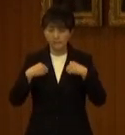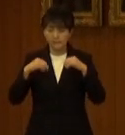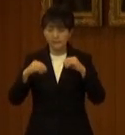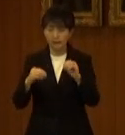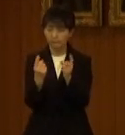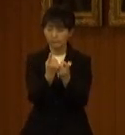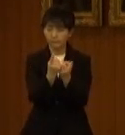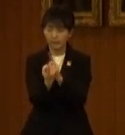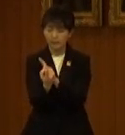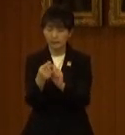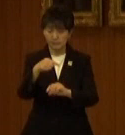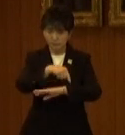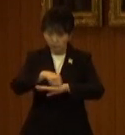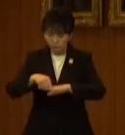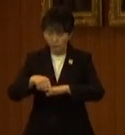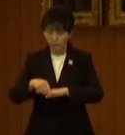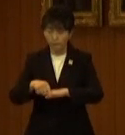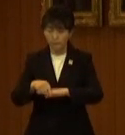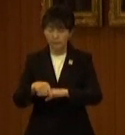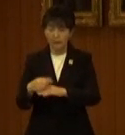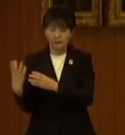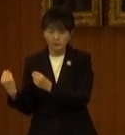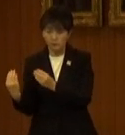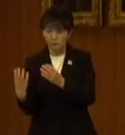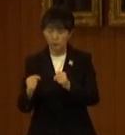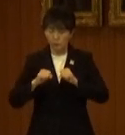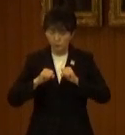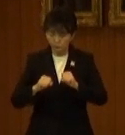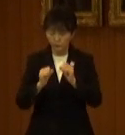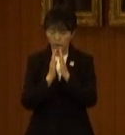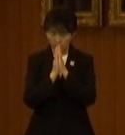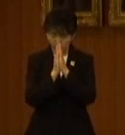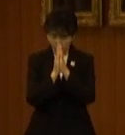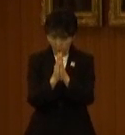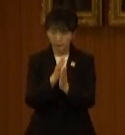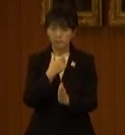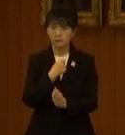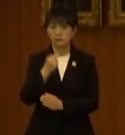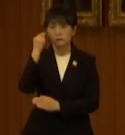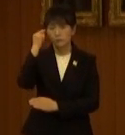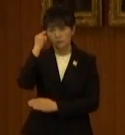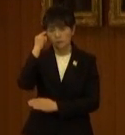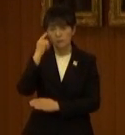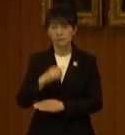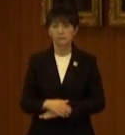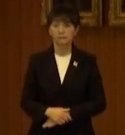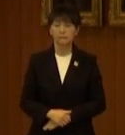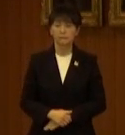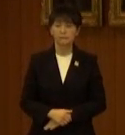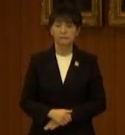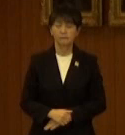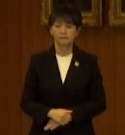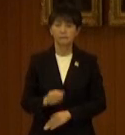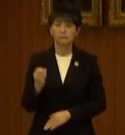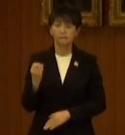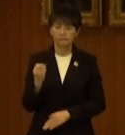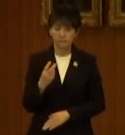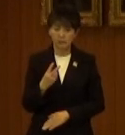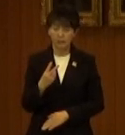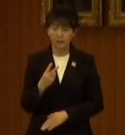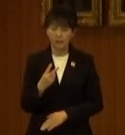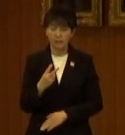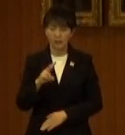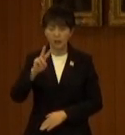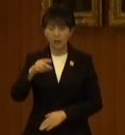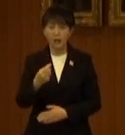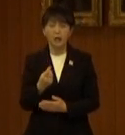を徹底していただくよう要請をしていきたいと考えております。また利用者の